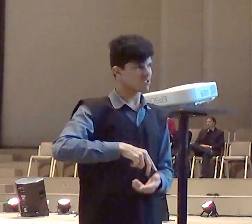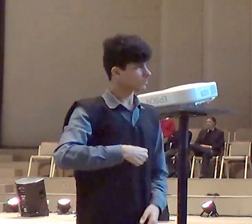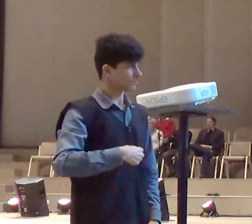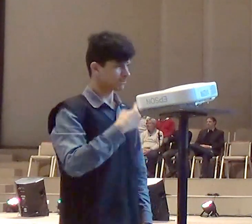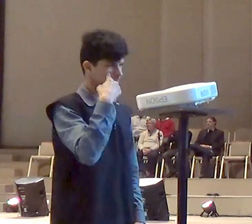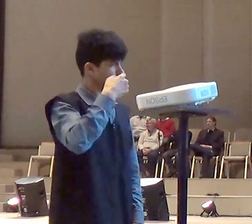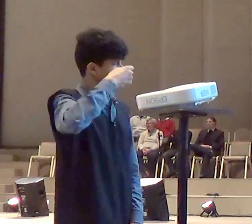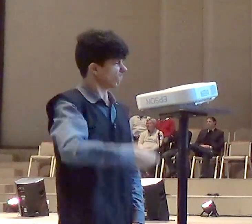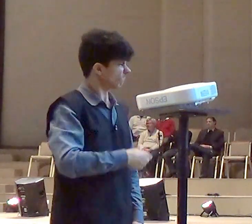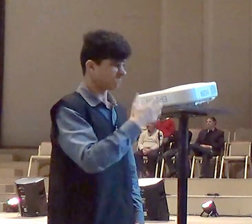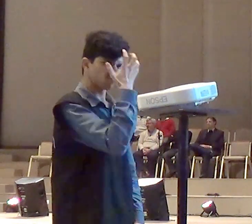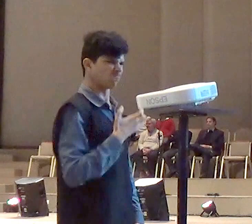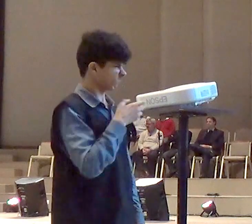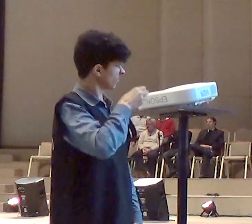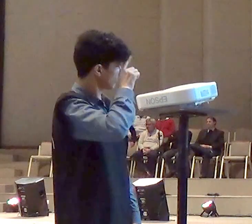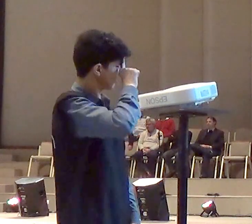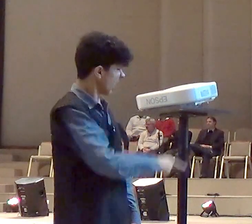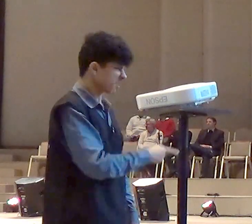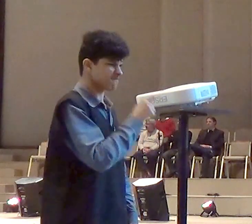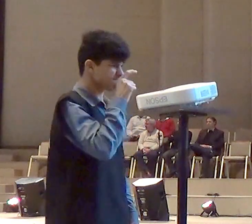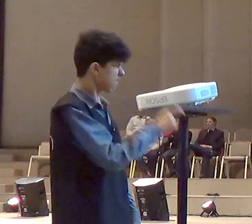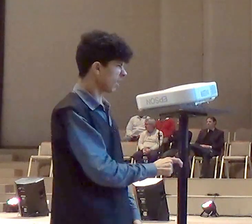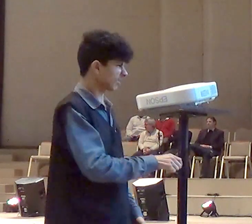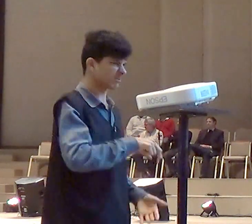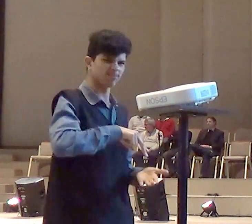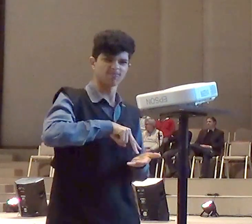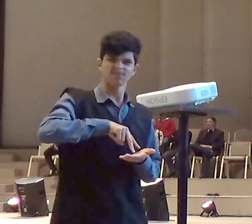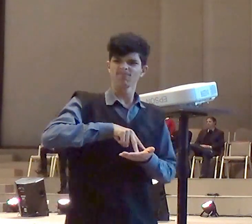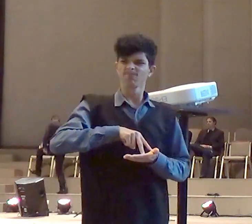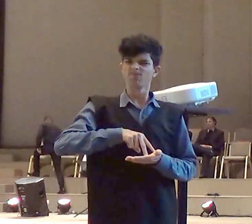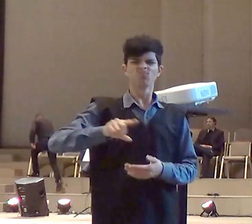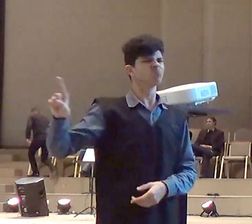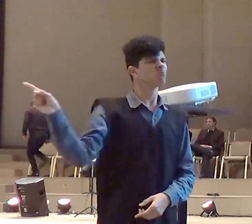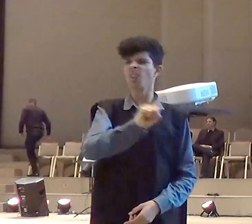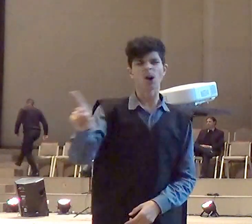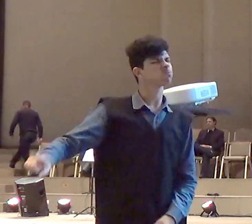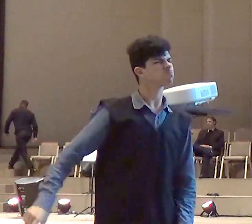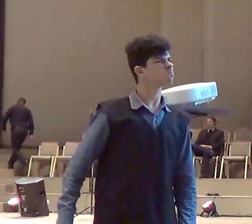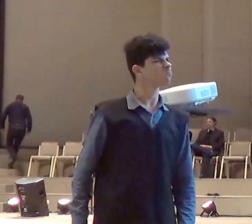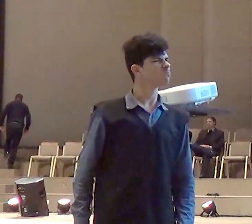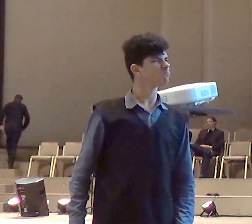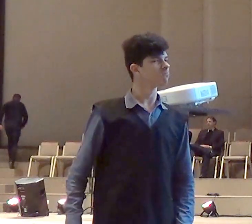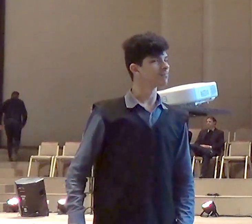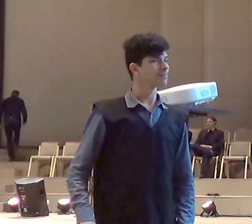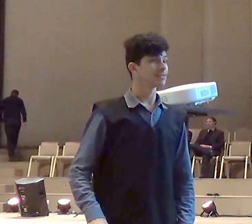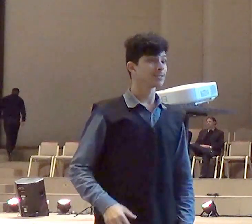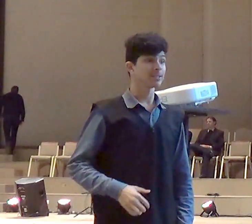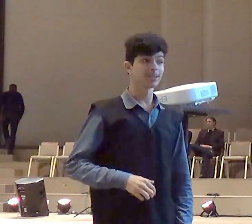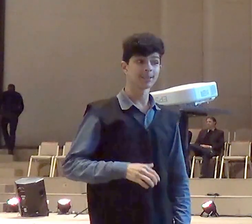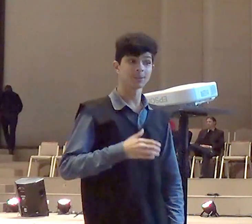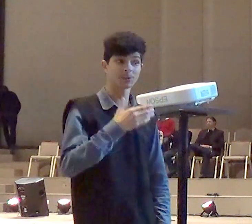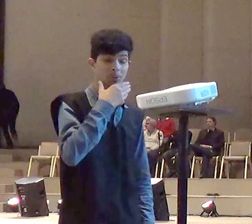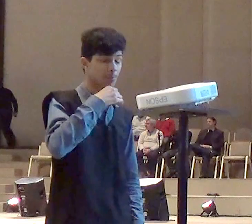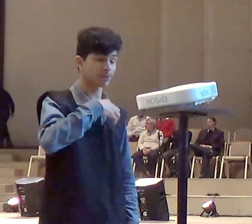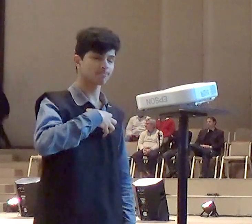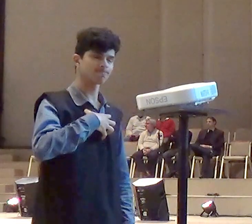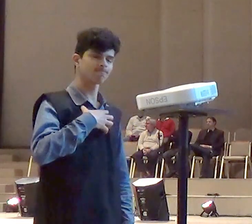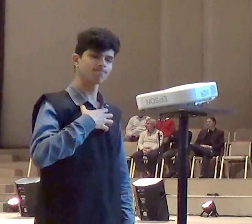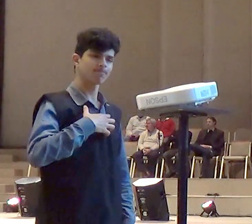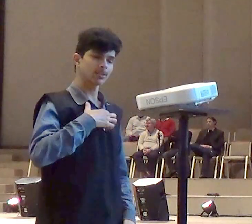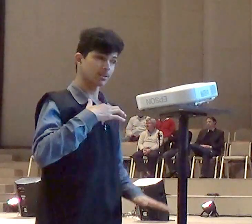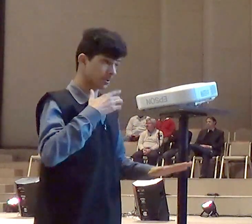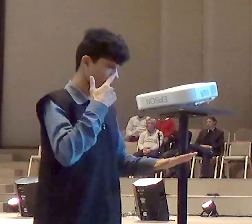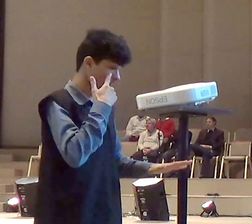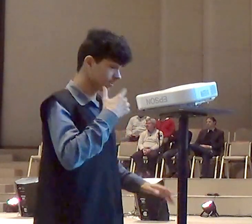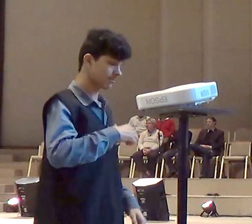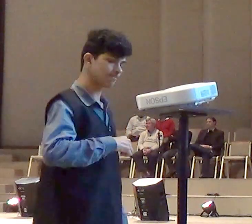senta que tá na hora de comer e o menino continua lá né aí o pai levantou pegou pelos